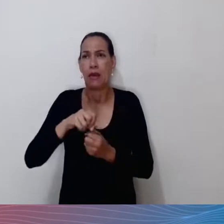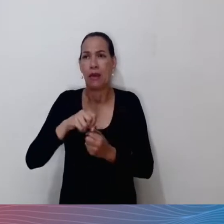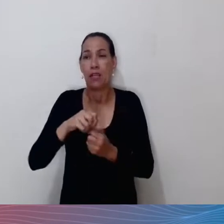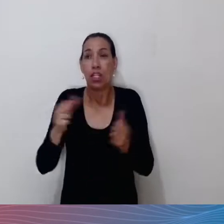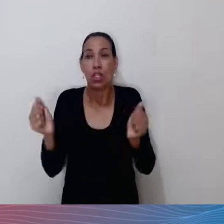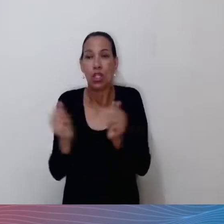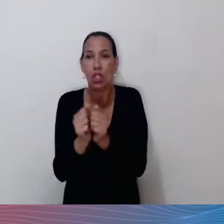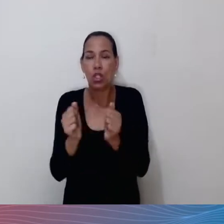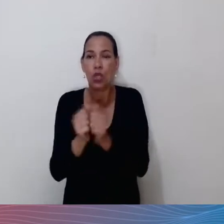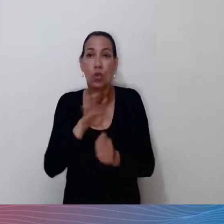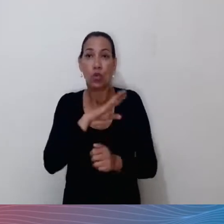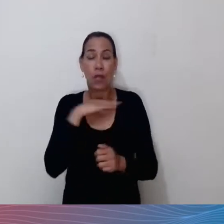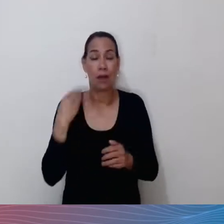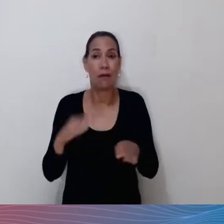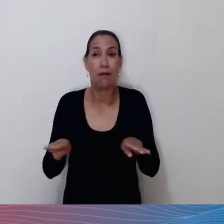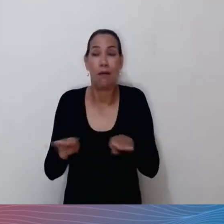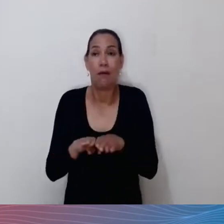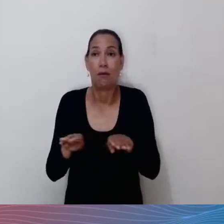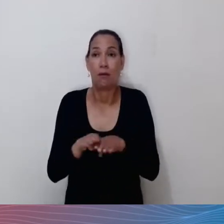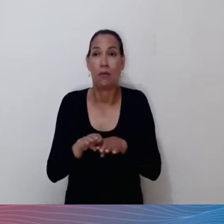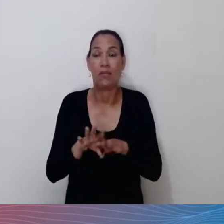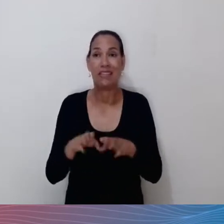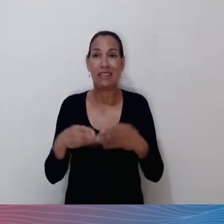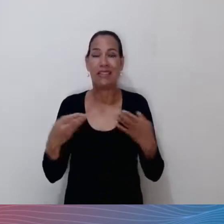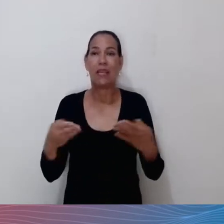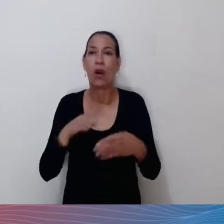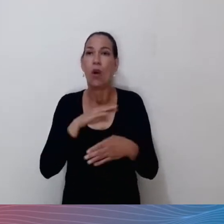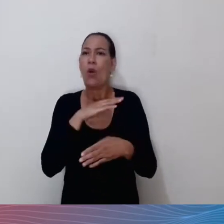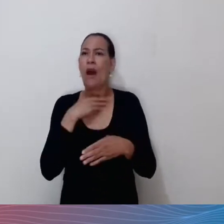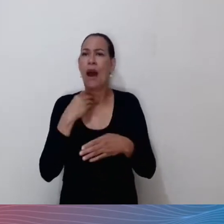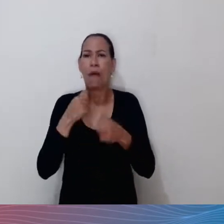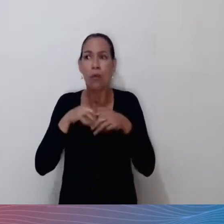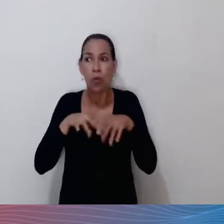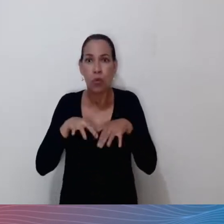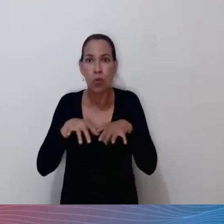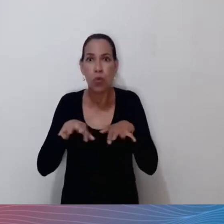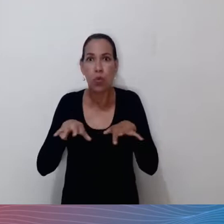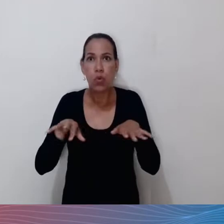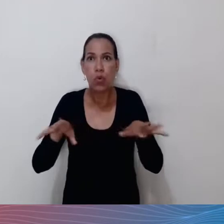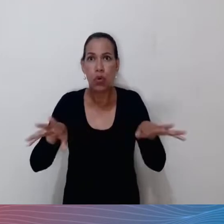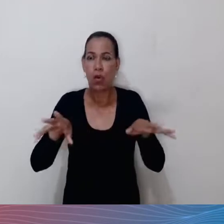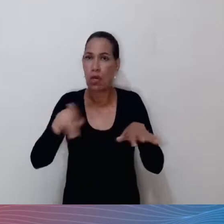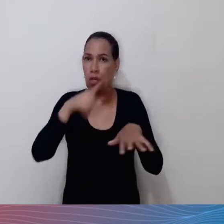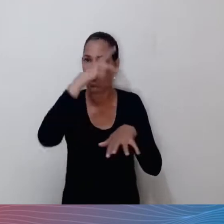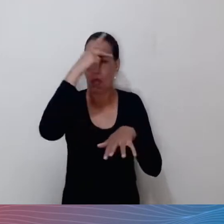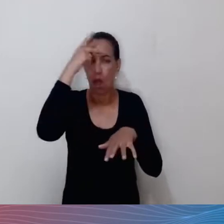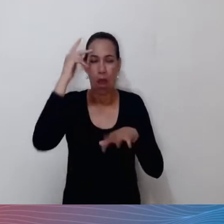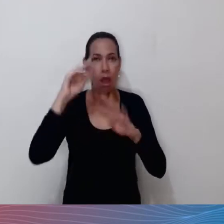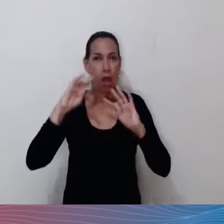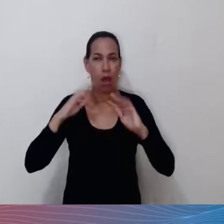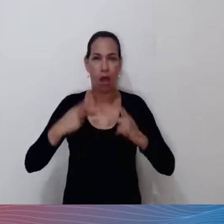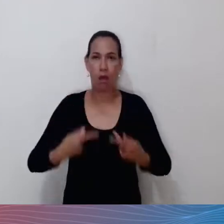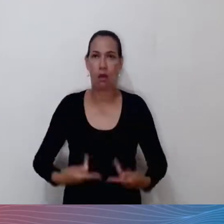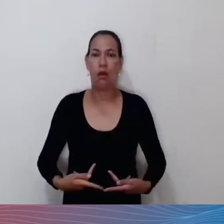morte passou para todos os homens. Daí, irmãos, todos